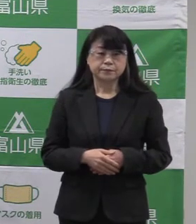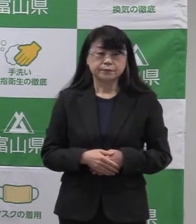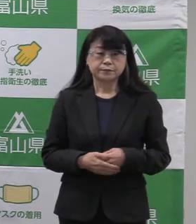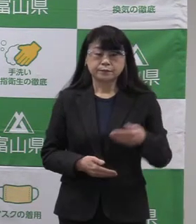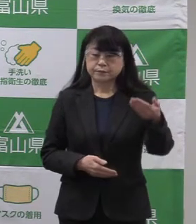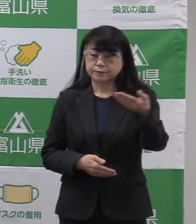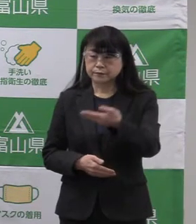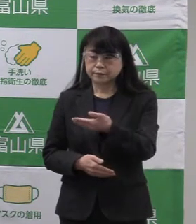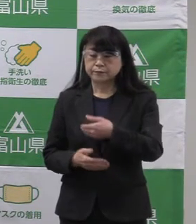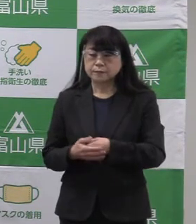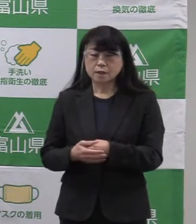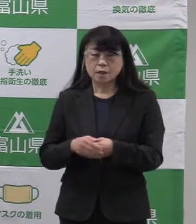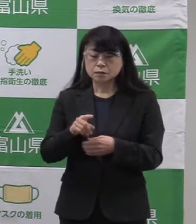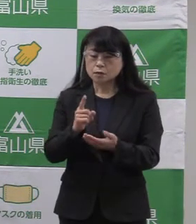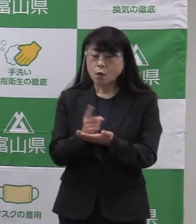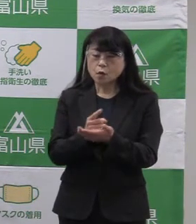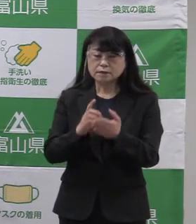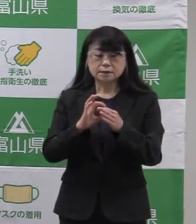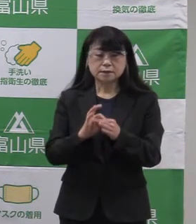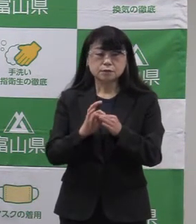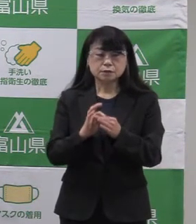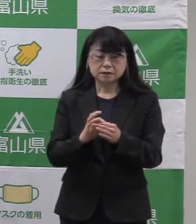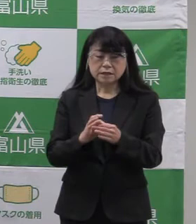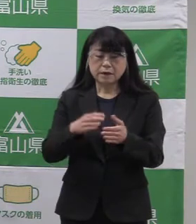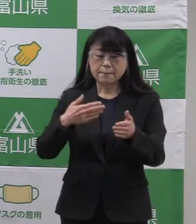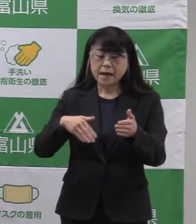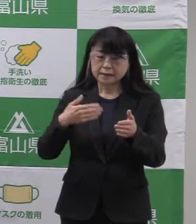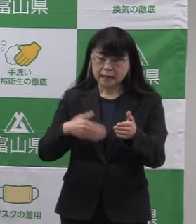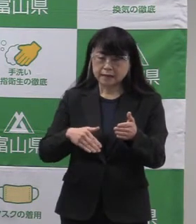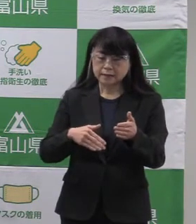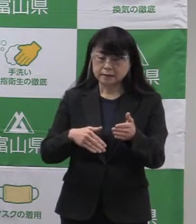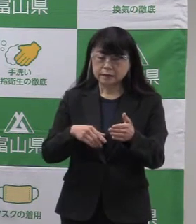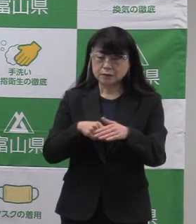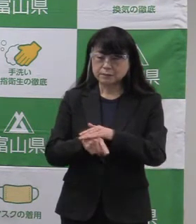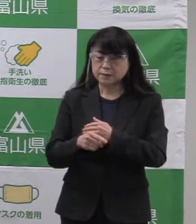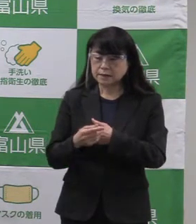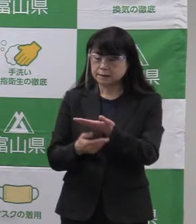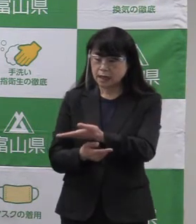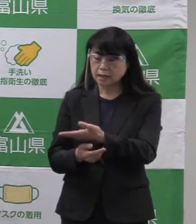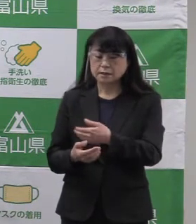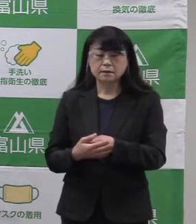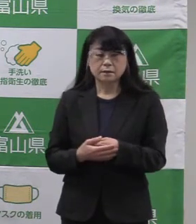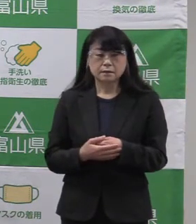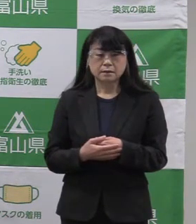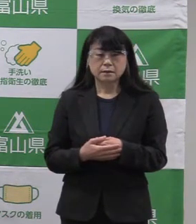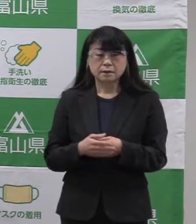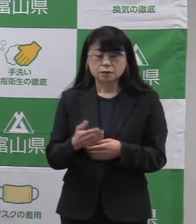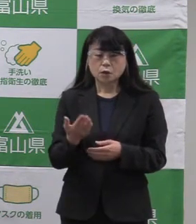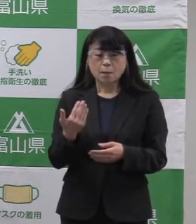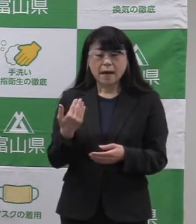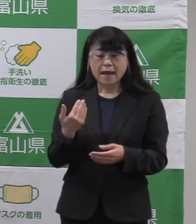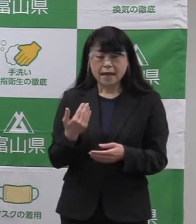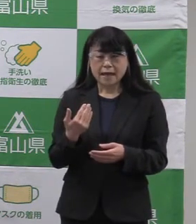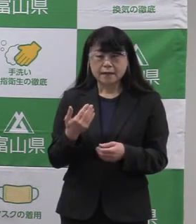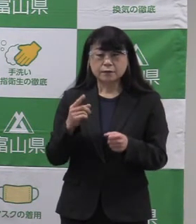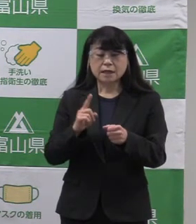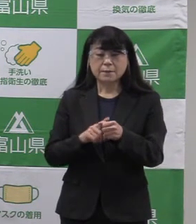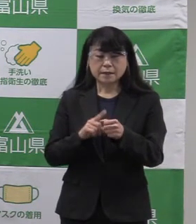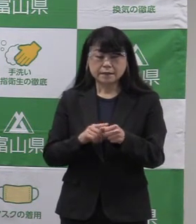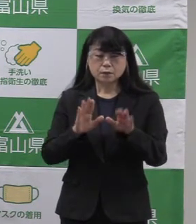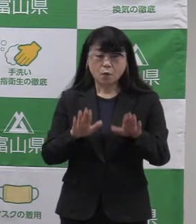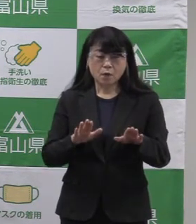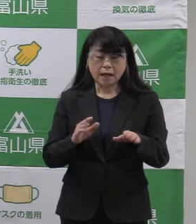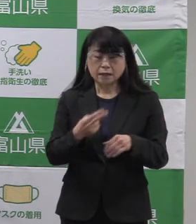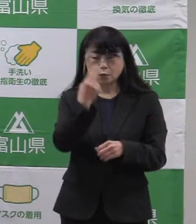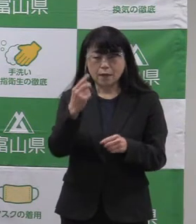まだその方針については まだ立っていないということですか。その前段階として今回そういった